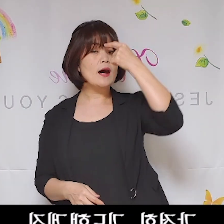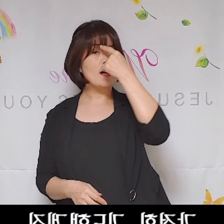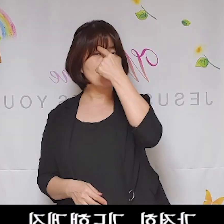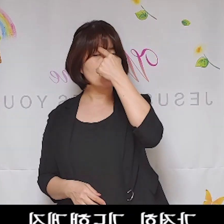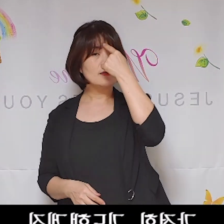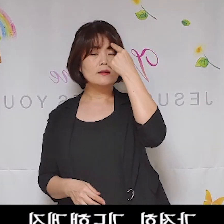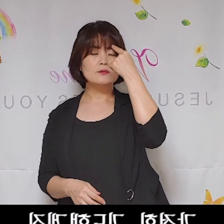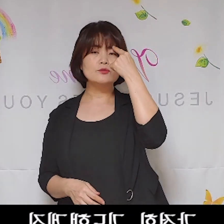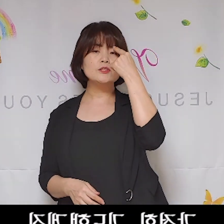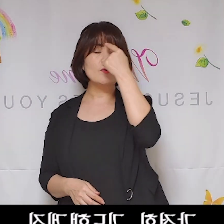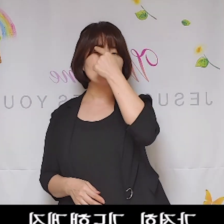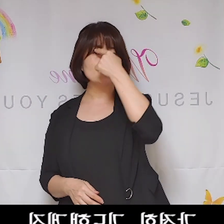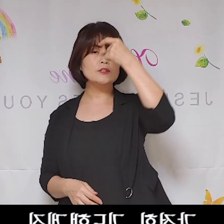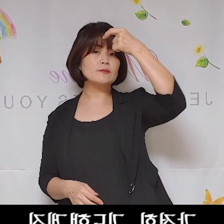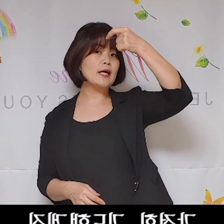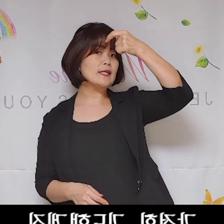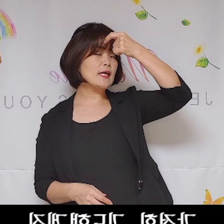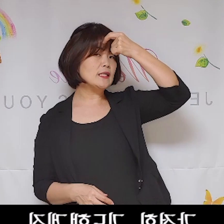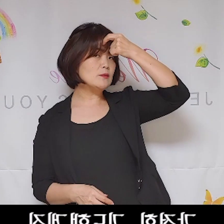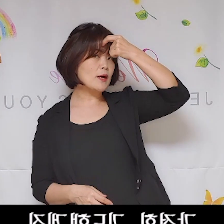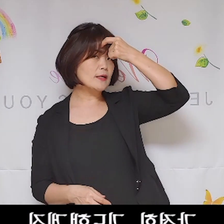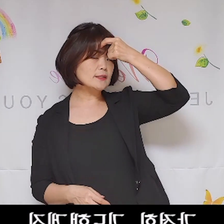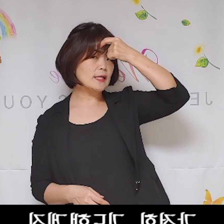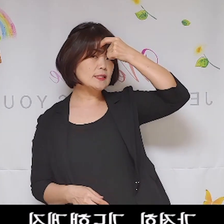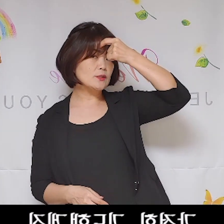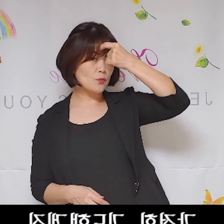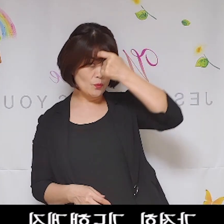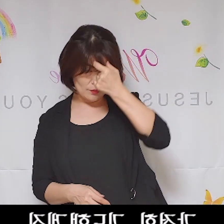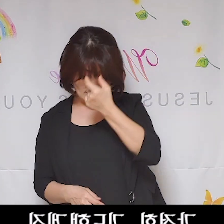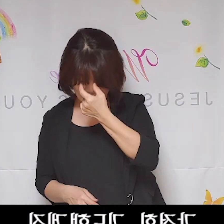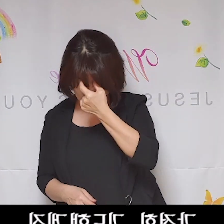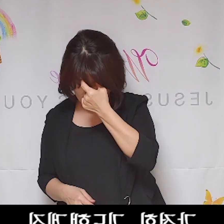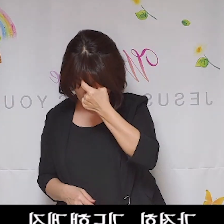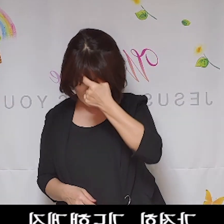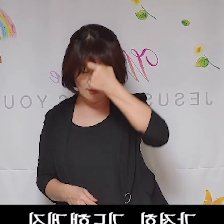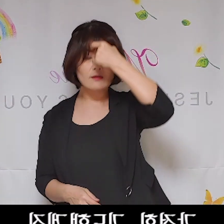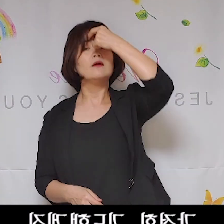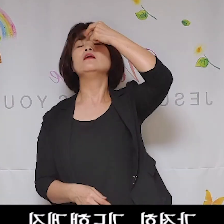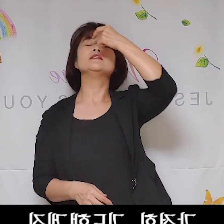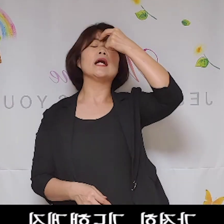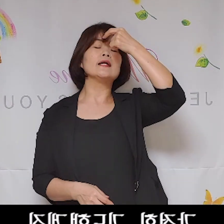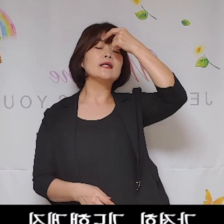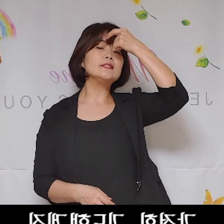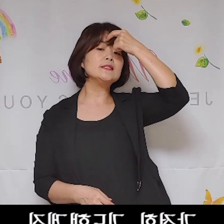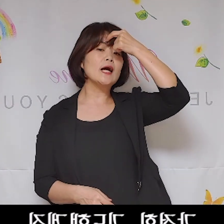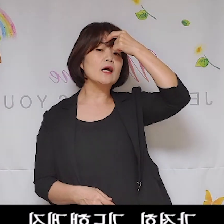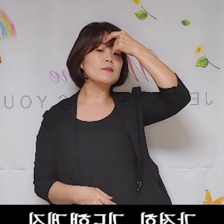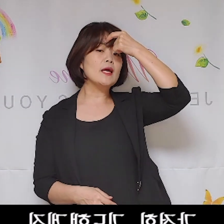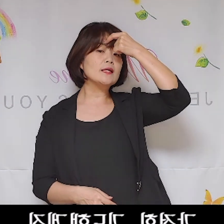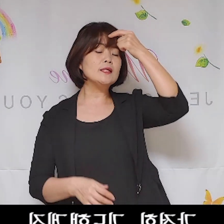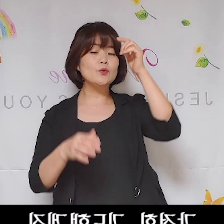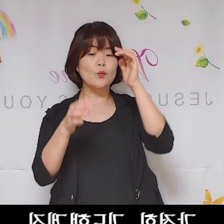이마와 눈썹과 눈썹 사이에 이마를 대시고 이렇게 대시는 거죠. 자, 대신 다음에